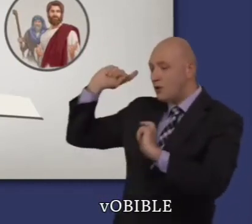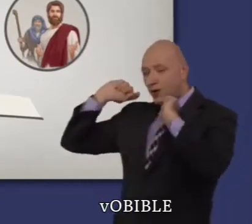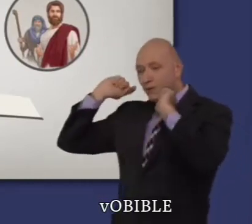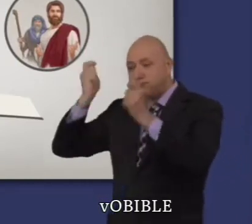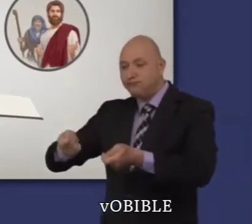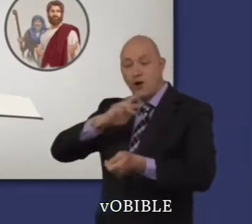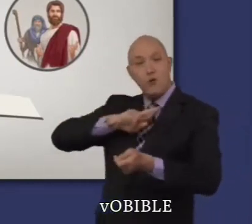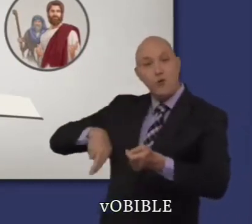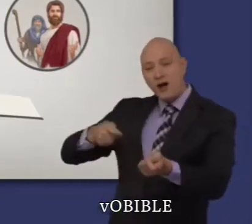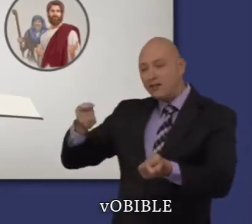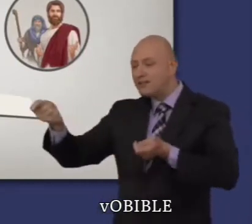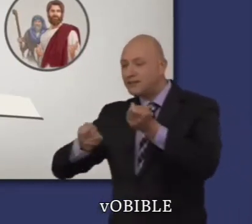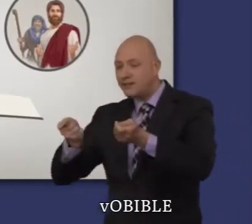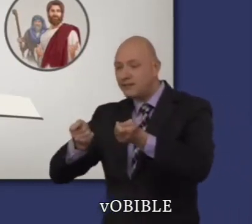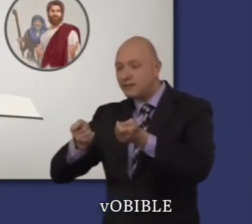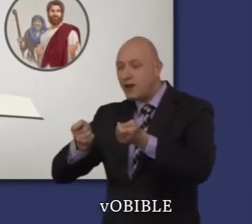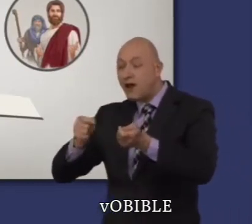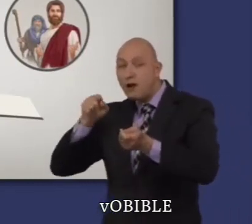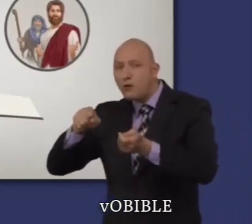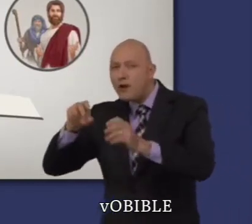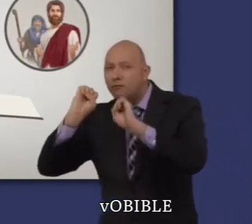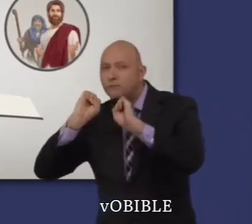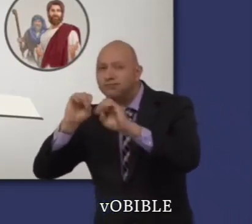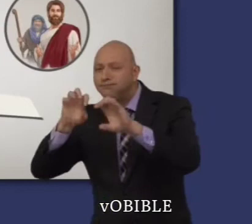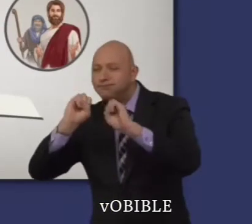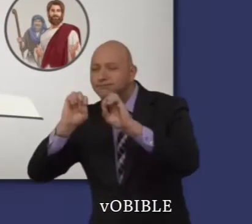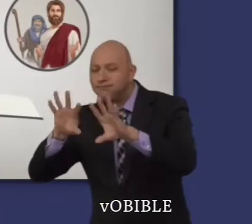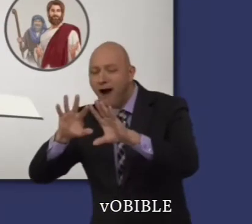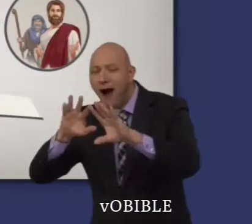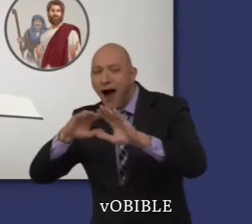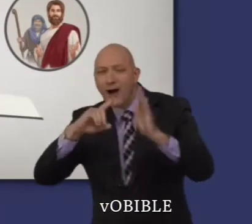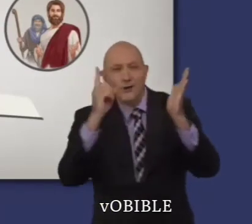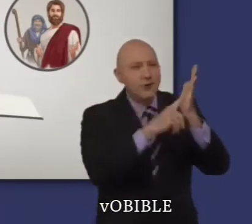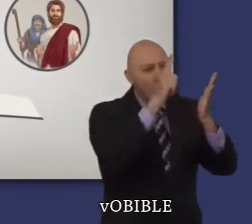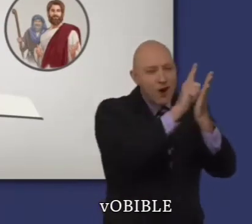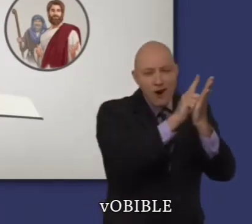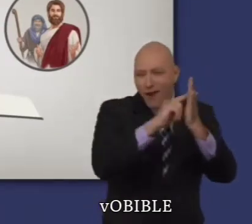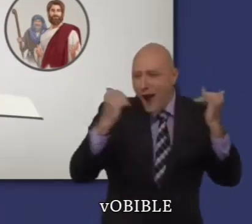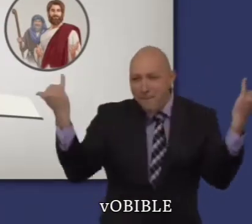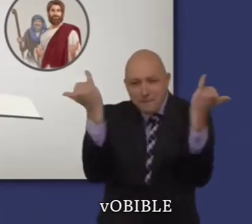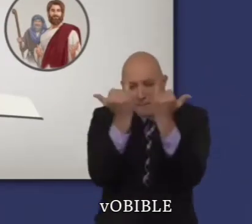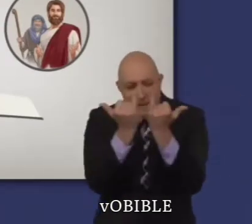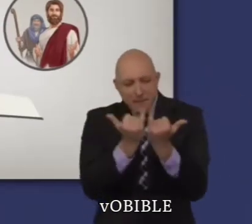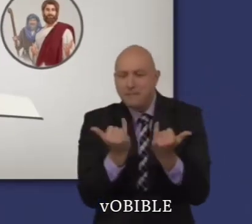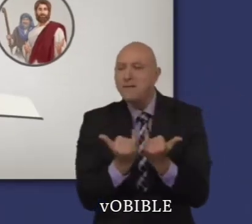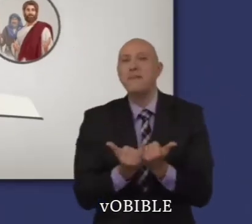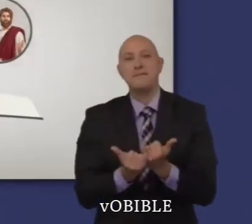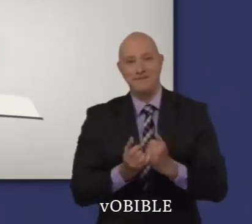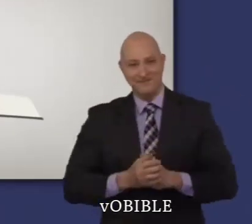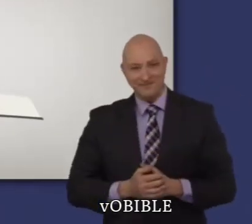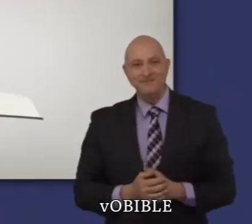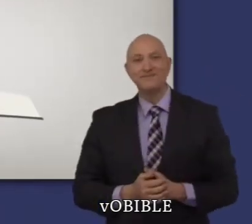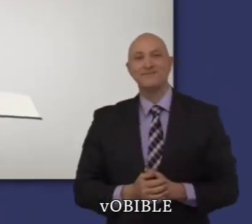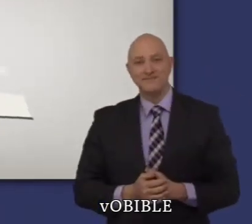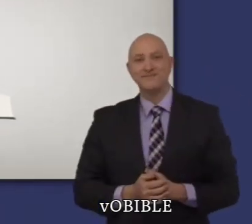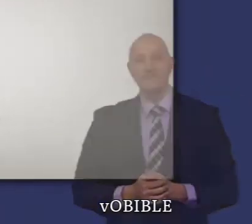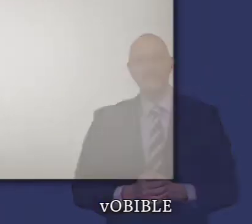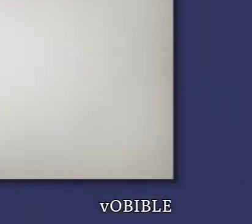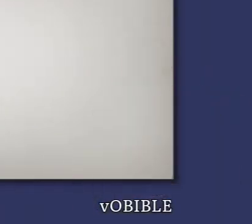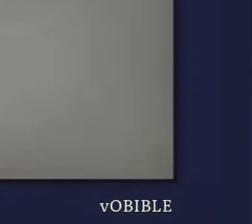l'aiment, mais qu'il la retire à ceux qui lui désobéissent. Et cherchez les principes qui se dégagent de la loi de